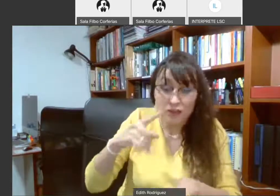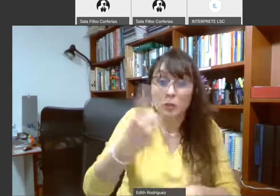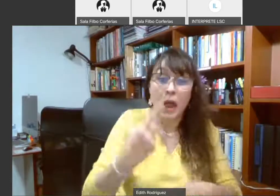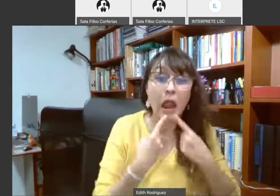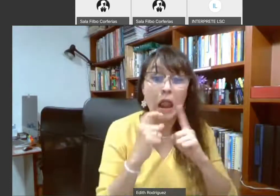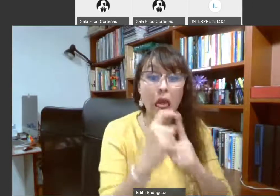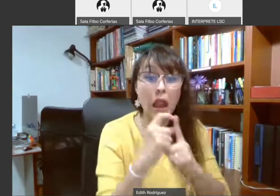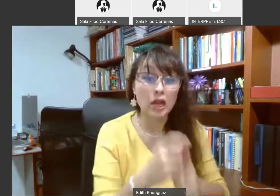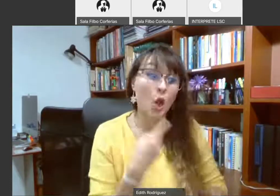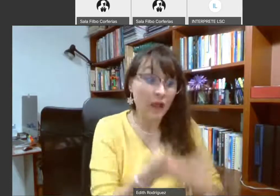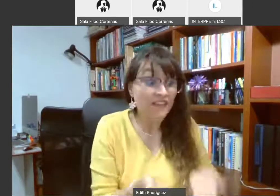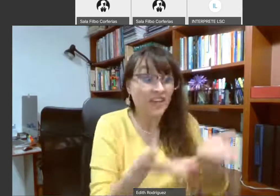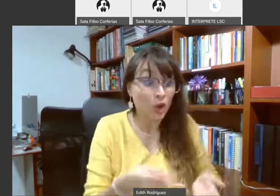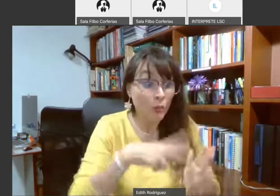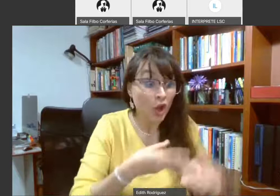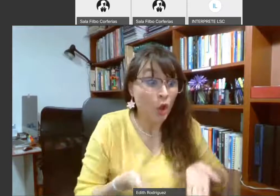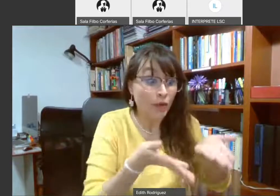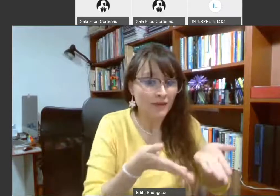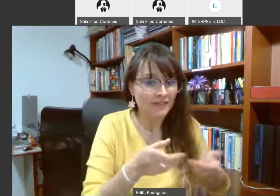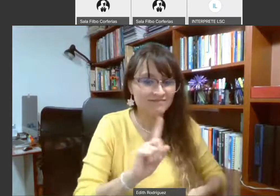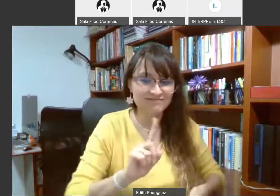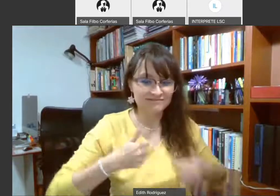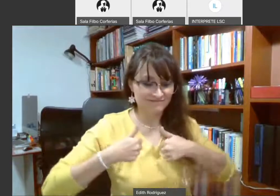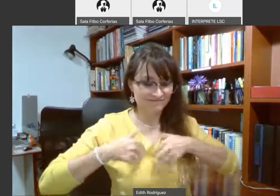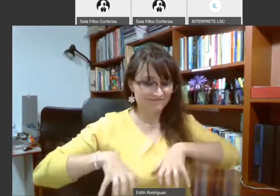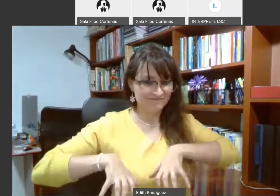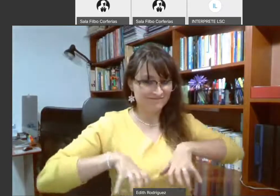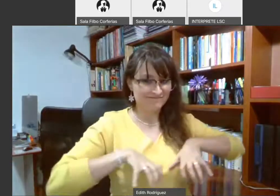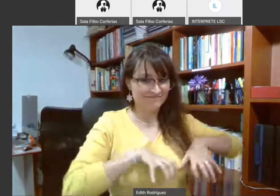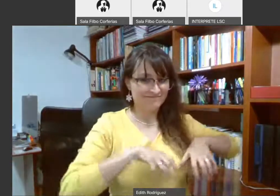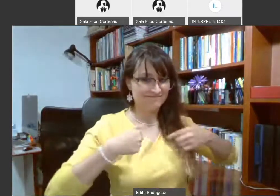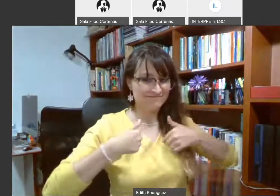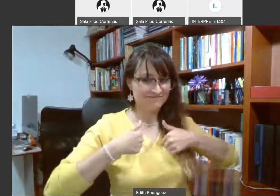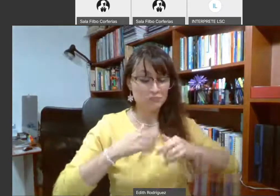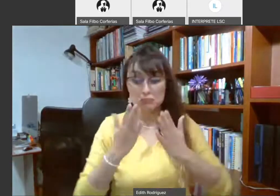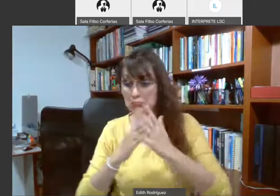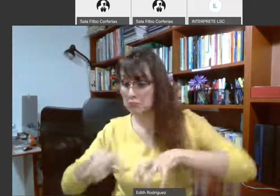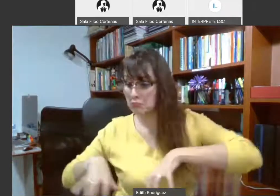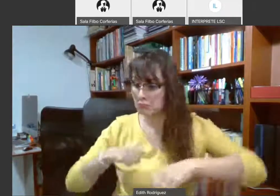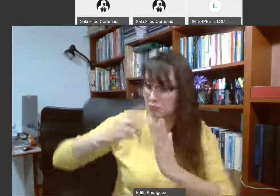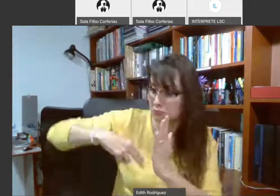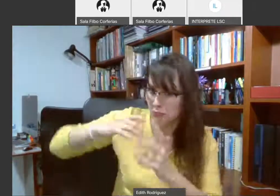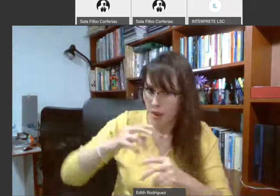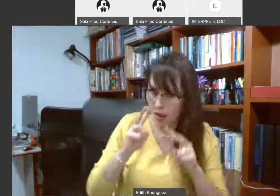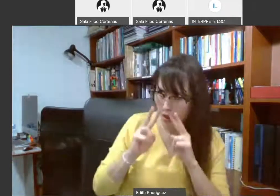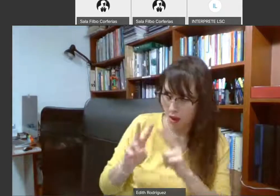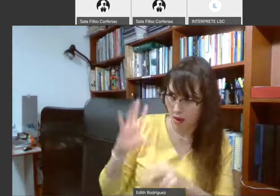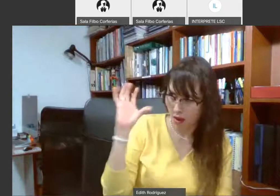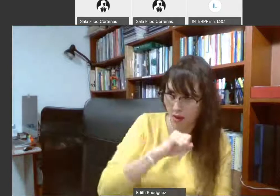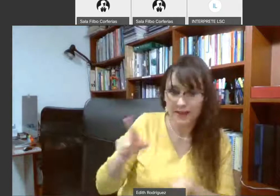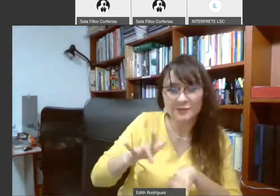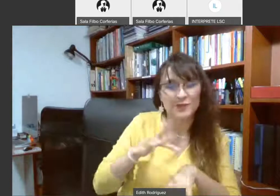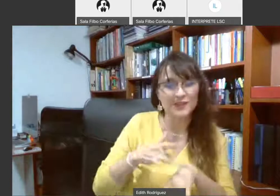les sirve a ellos como ejemplo porque les está todo el tiempo modelando la lectura. No podemos imponerla,